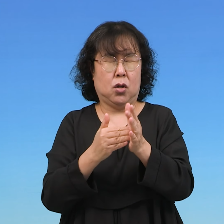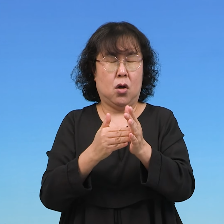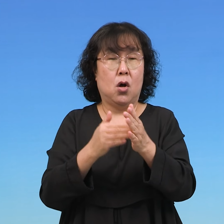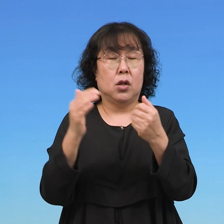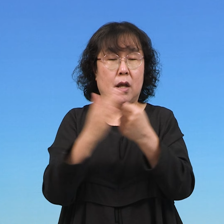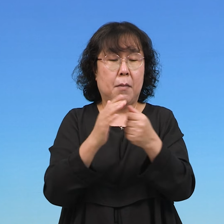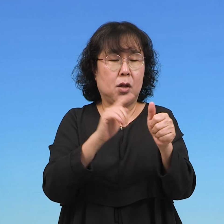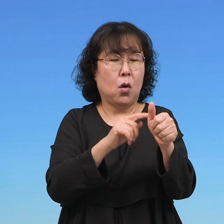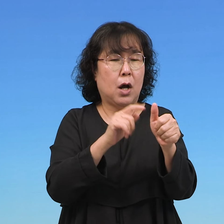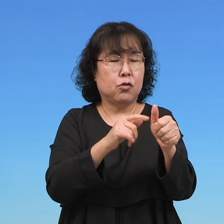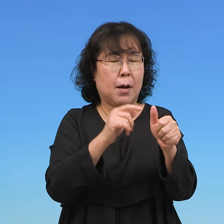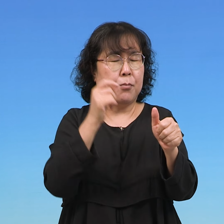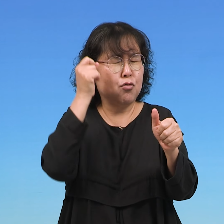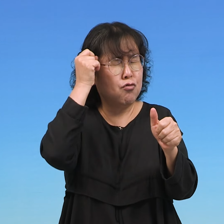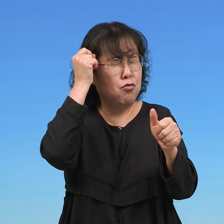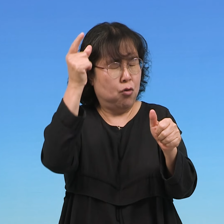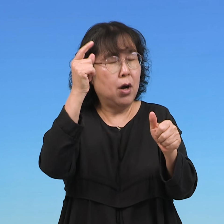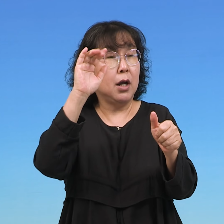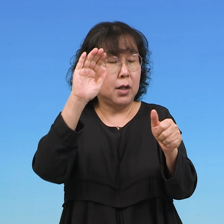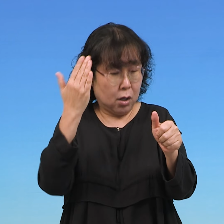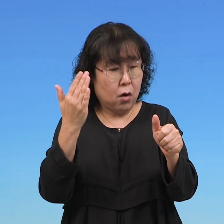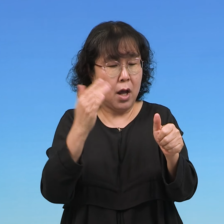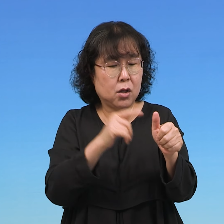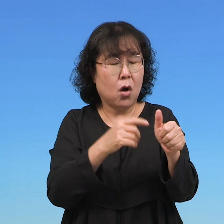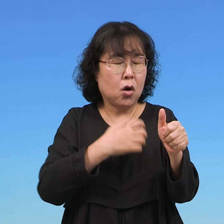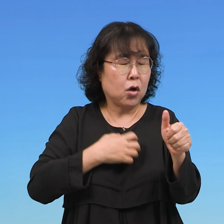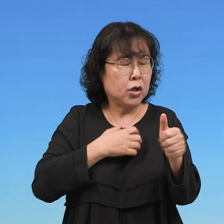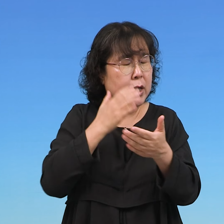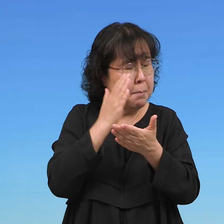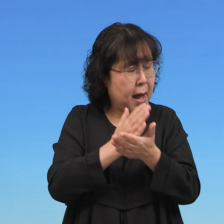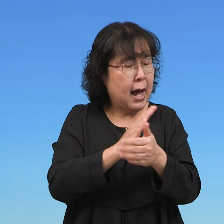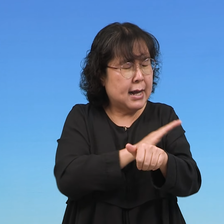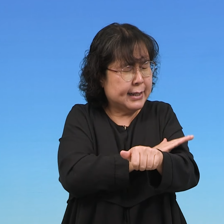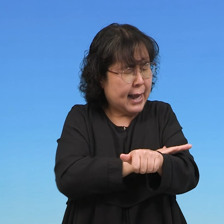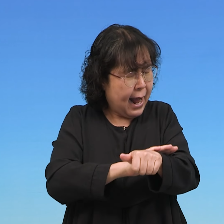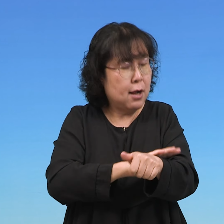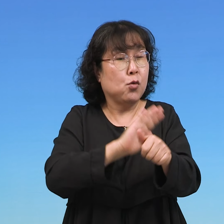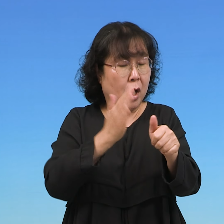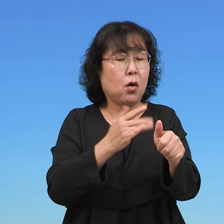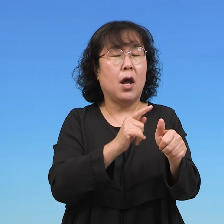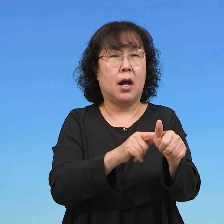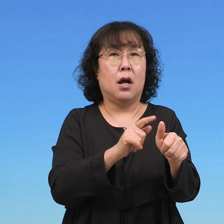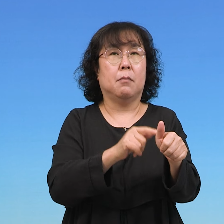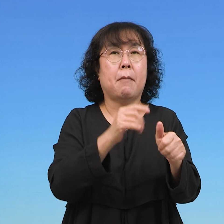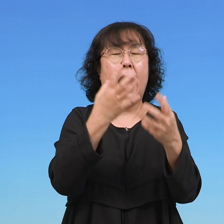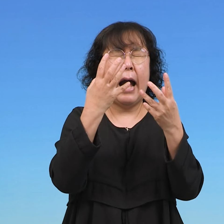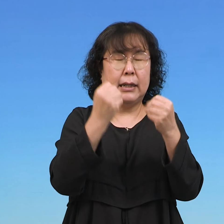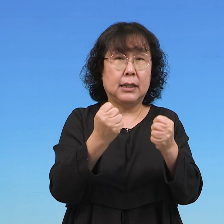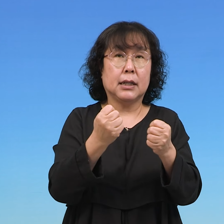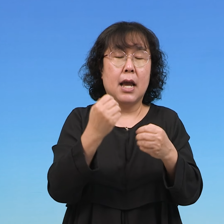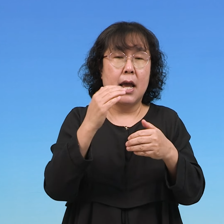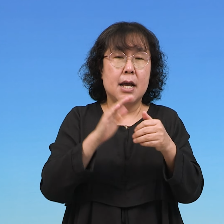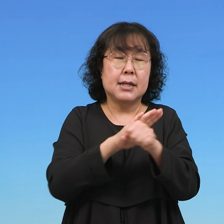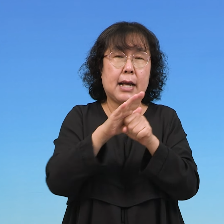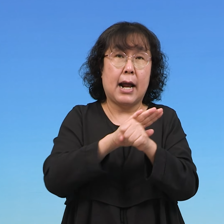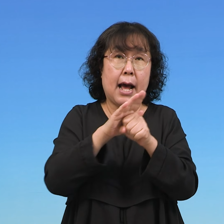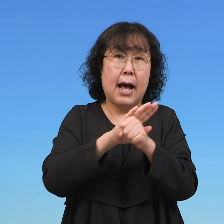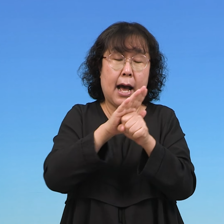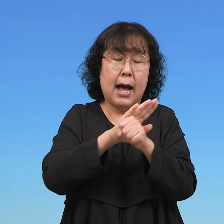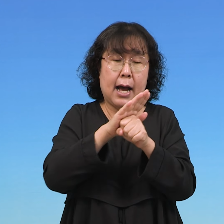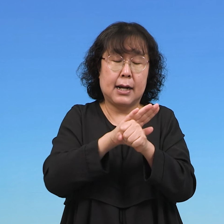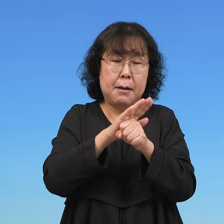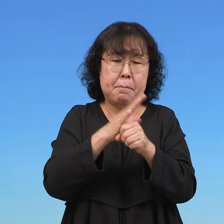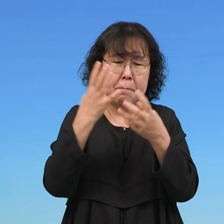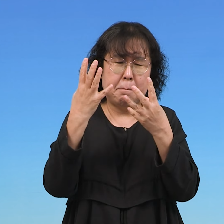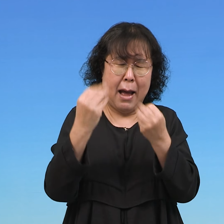너 그냥 두시겠니? 아무 걱정하지 마. 너 잘 될 수밖에 없어. 이런 사랑의 환대로서